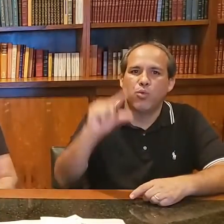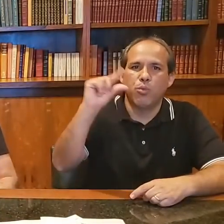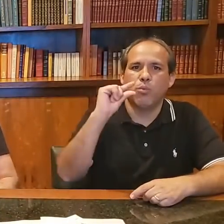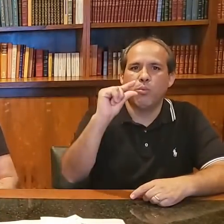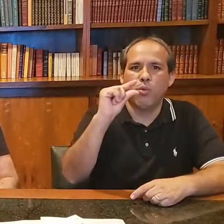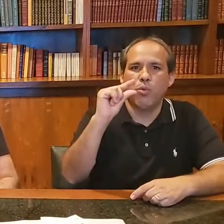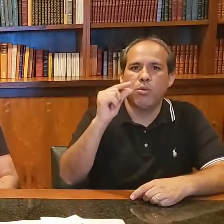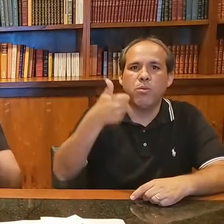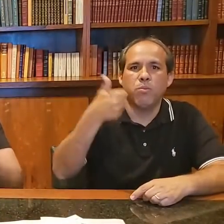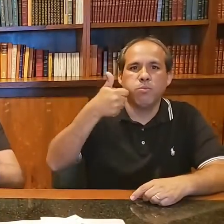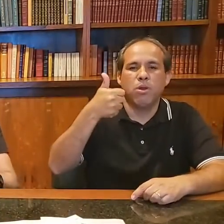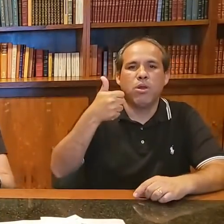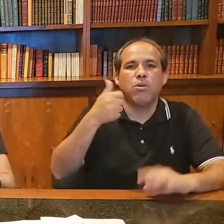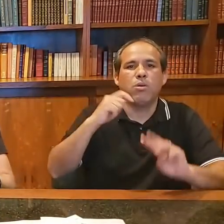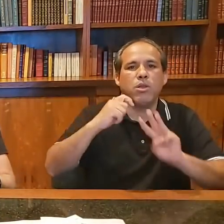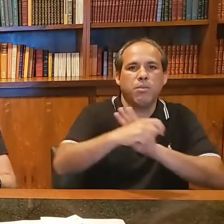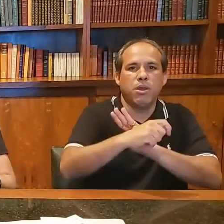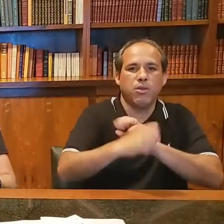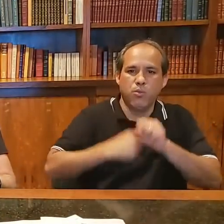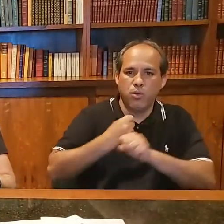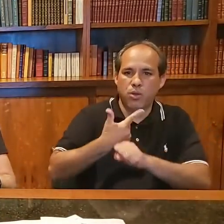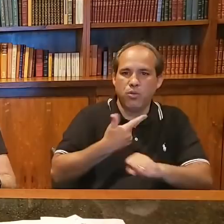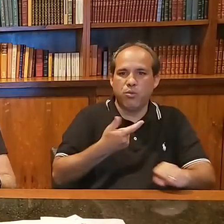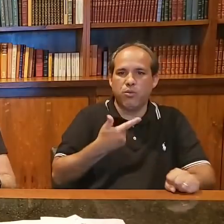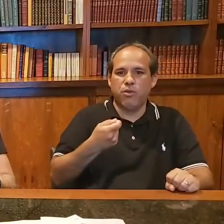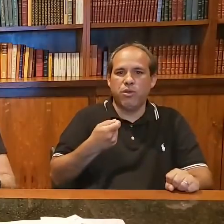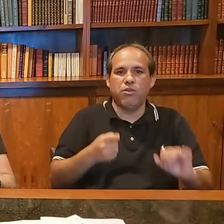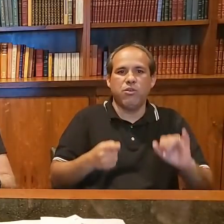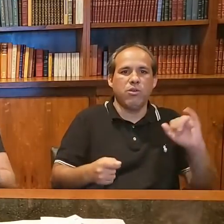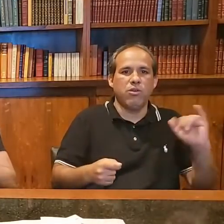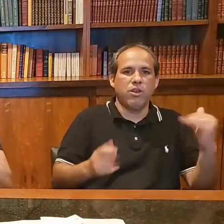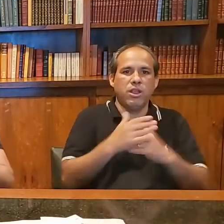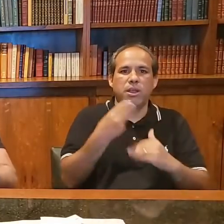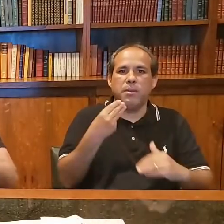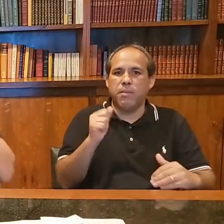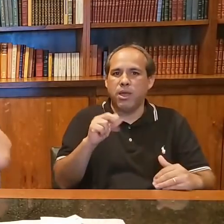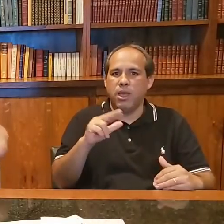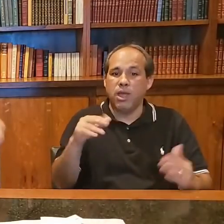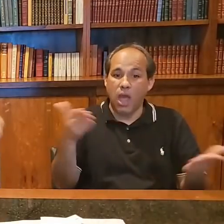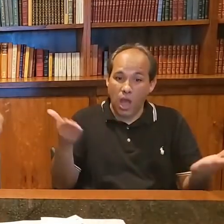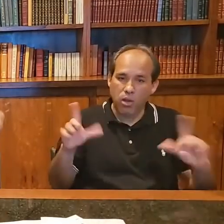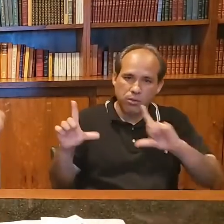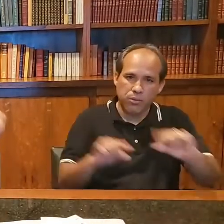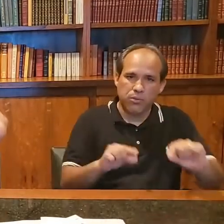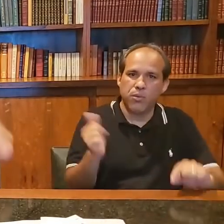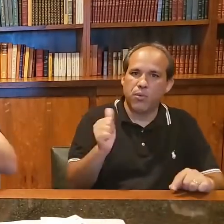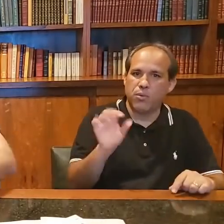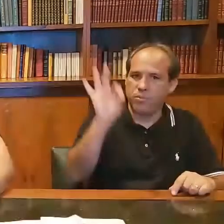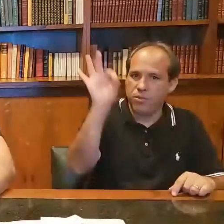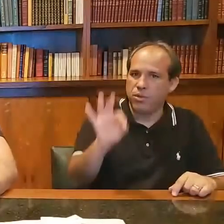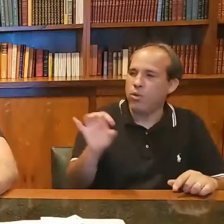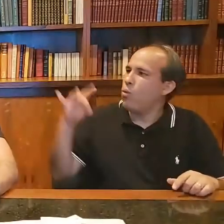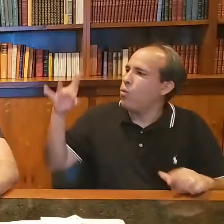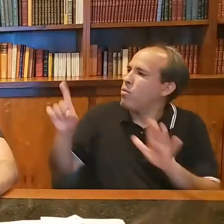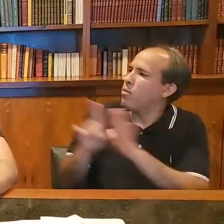no primeiro trimestre de 20, mas caiu agora 11%. A última pergunta, Cid?